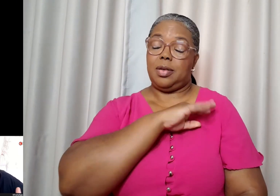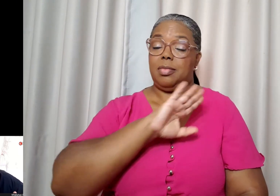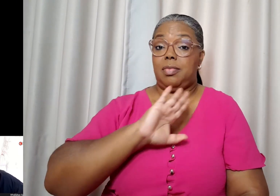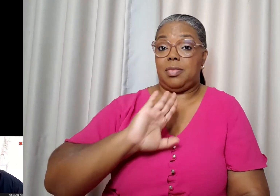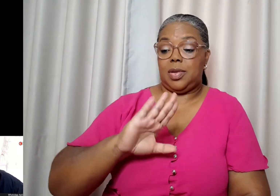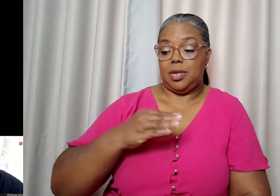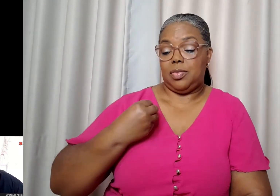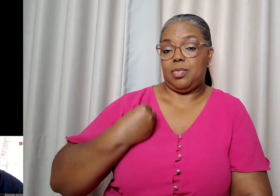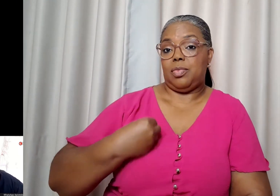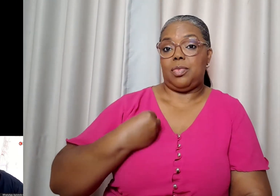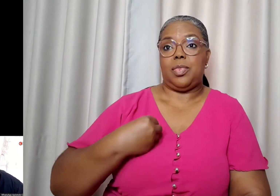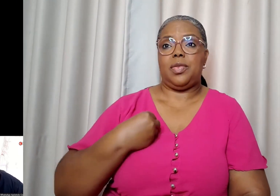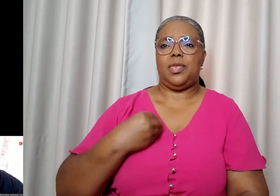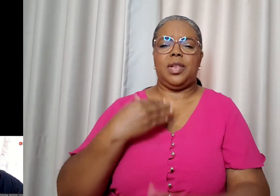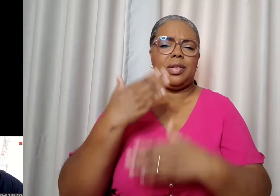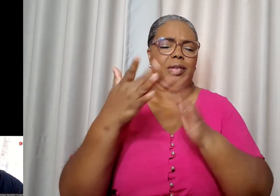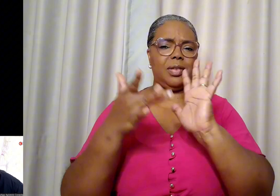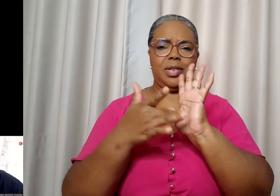Jesus chegasse no ministério.